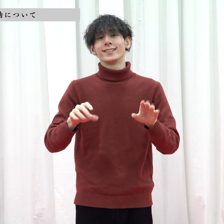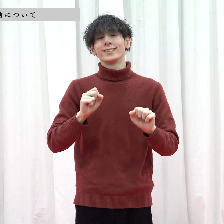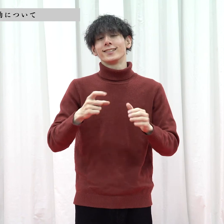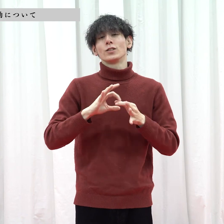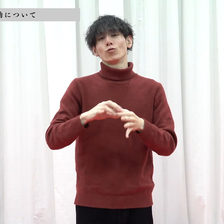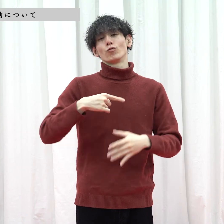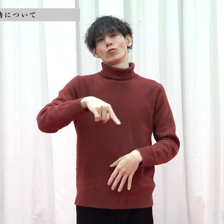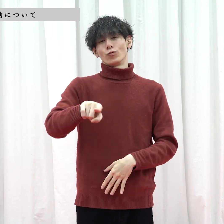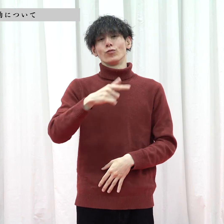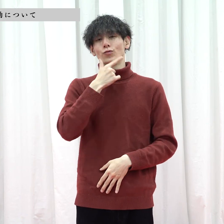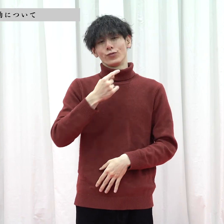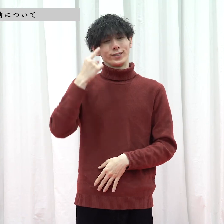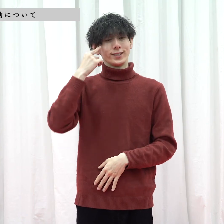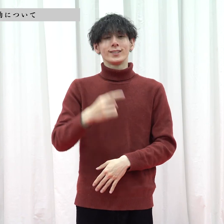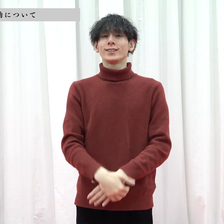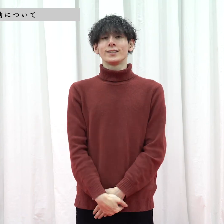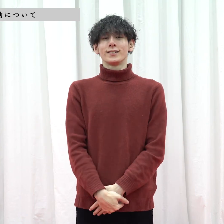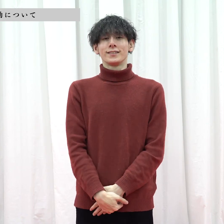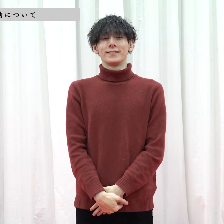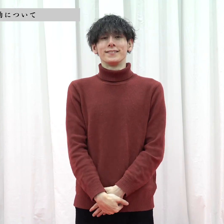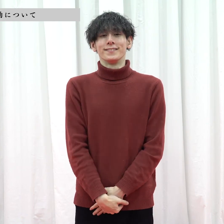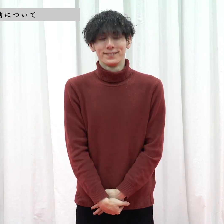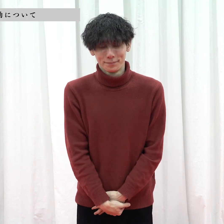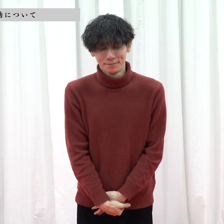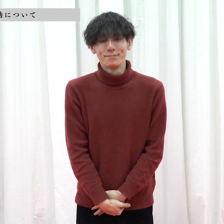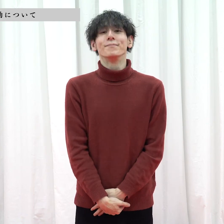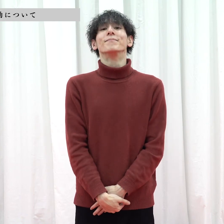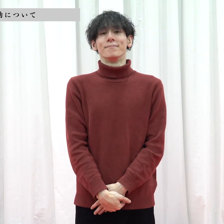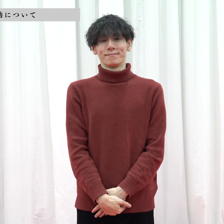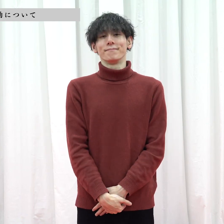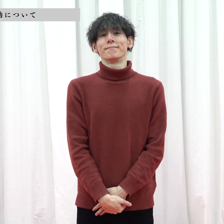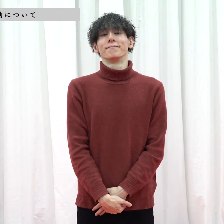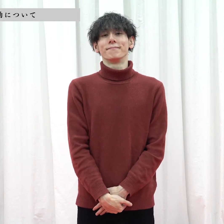社会に発信し続けていきたいなと思います。